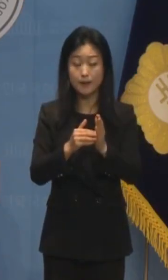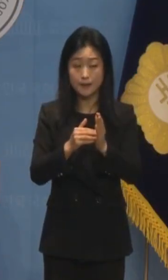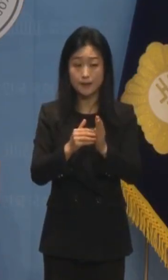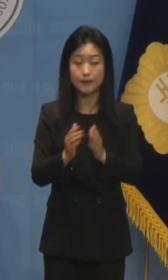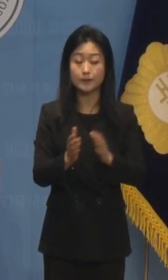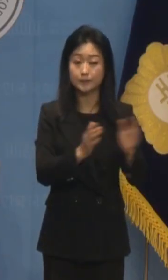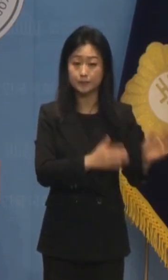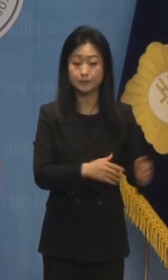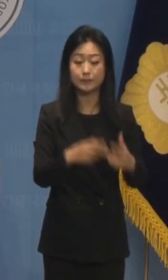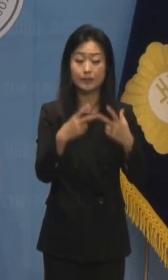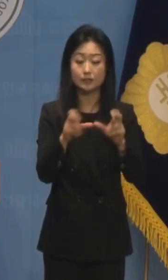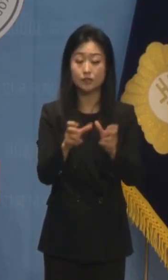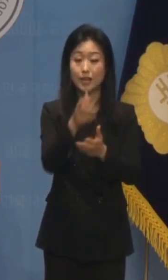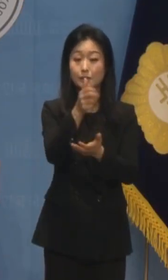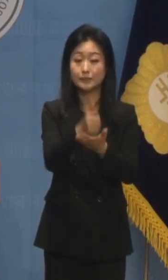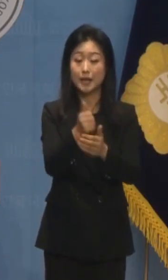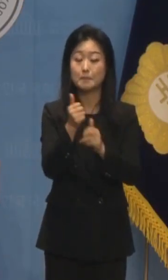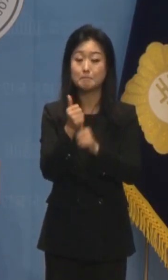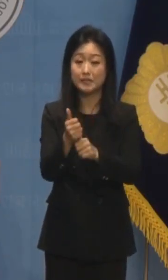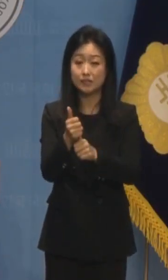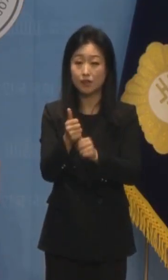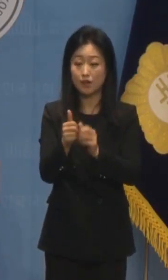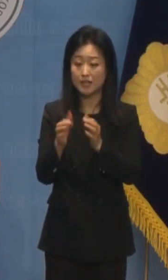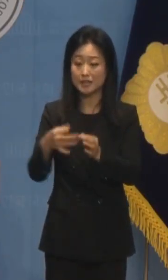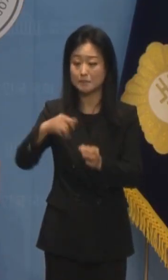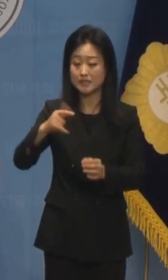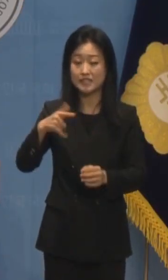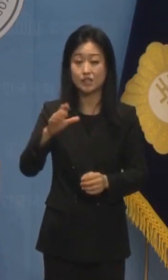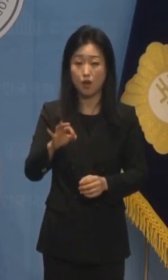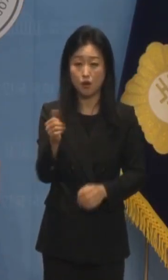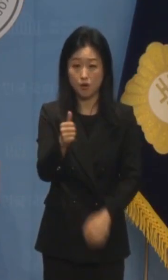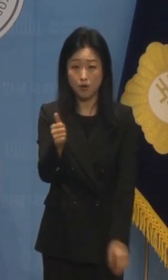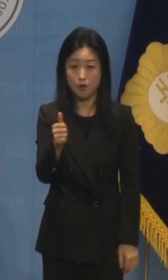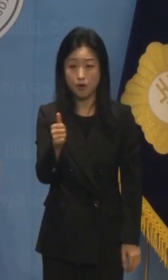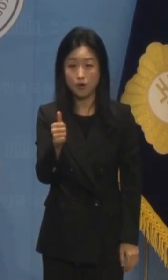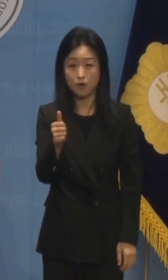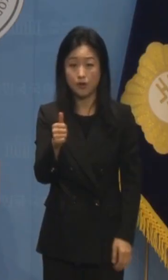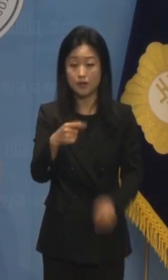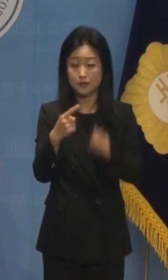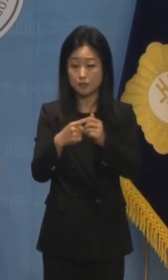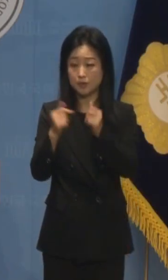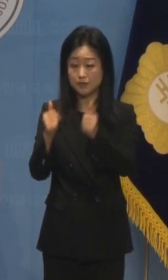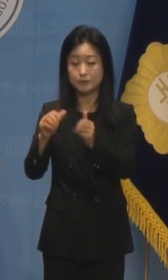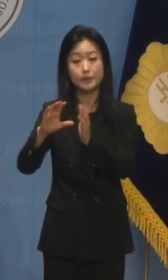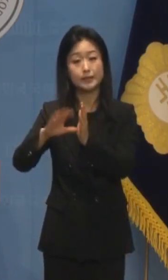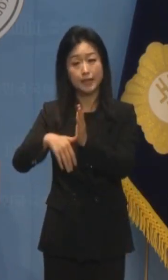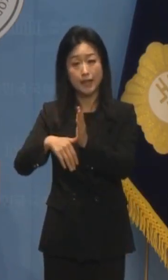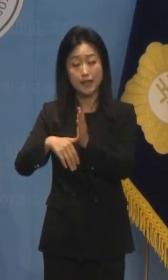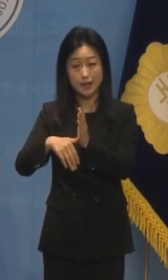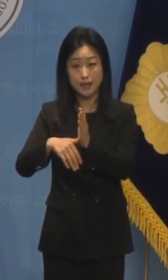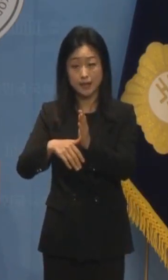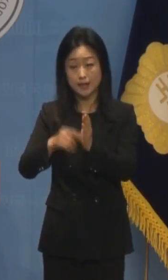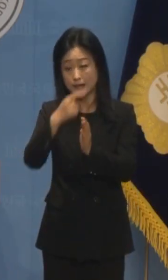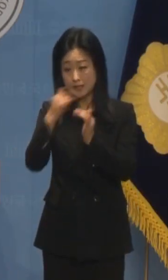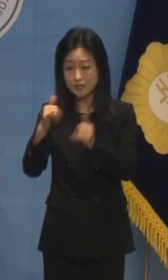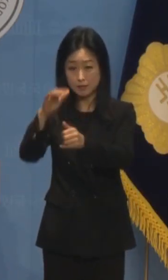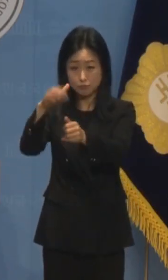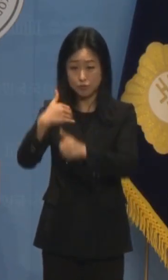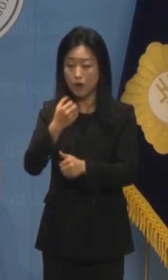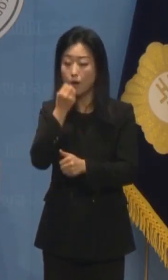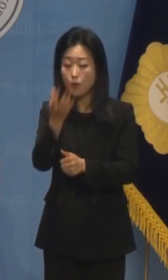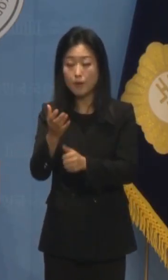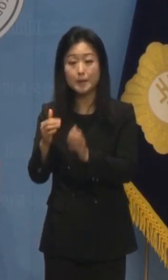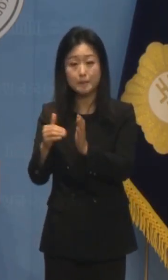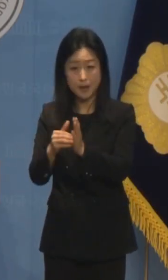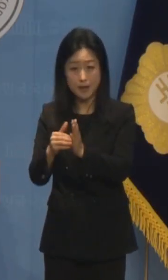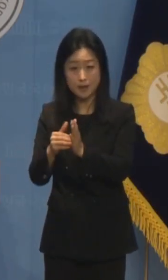전 성남시장 비서 김진성 씨는 당시 1심 재판에 증인으로 출석하여 증언한 바 있습니다.